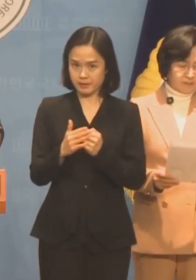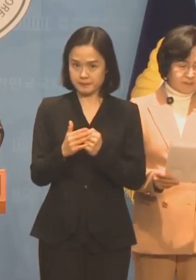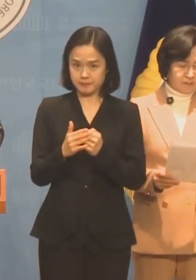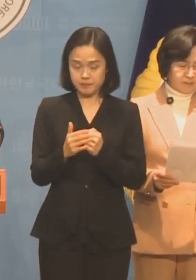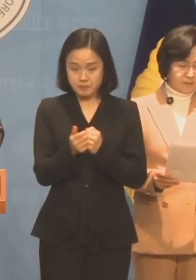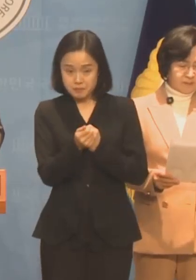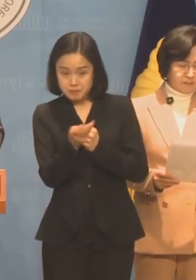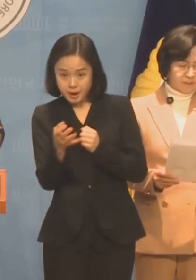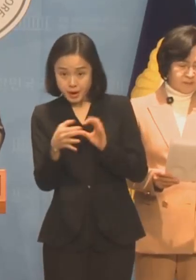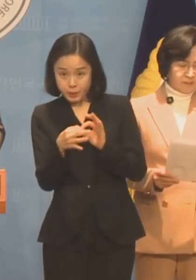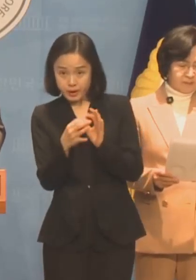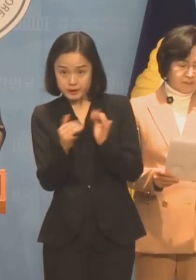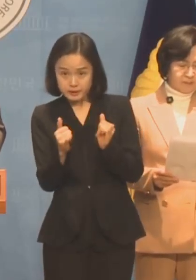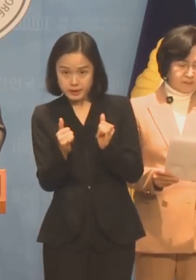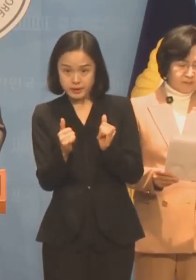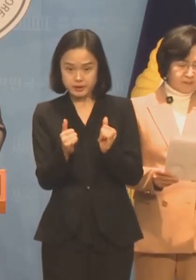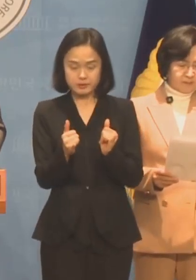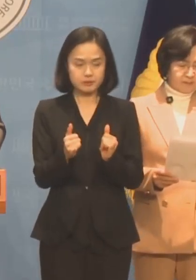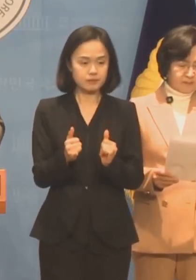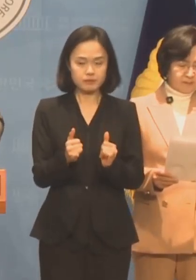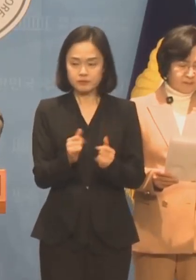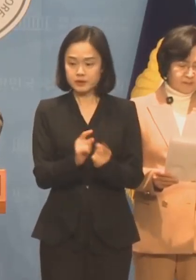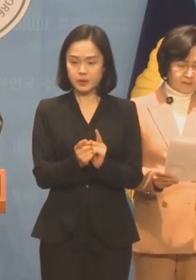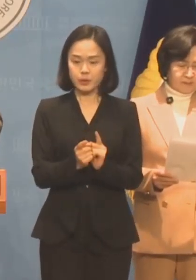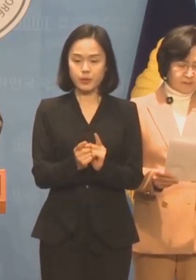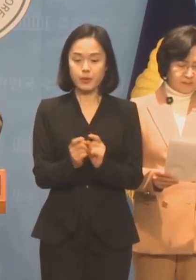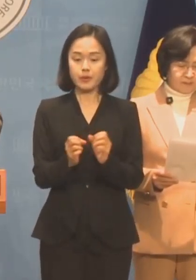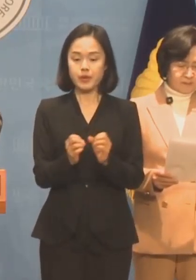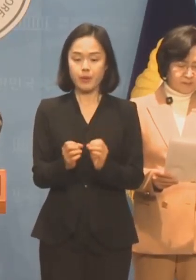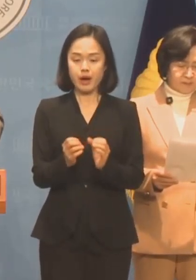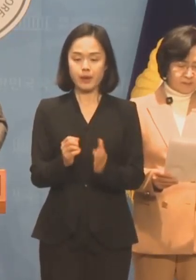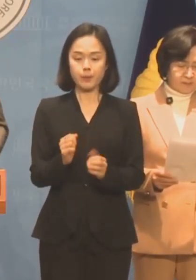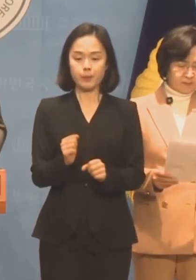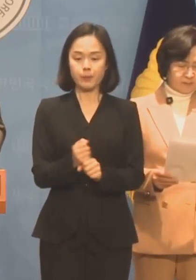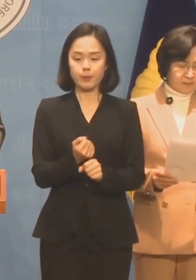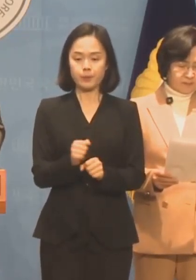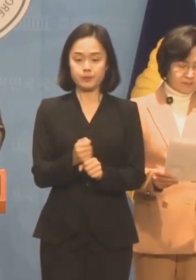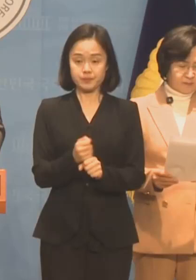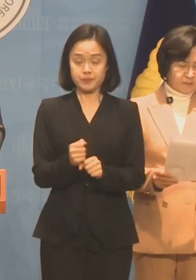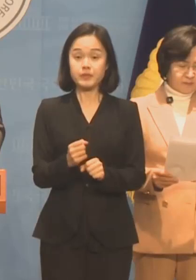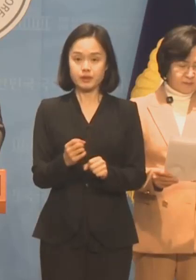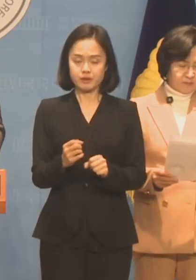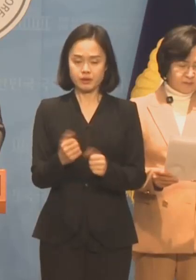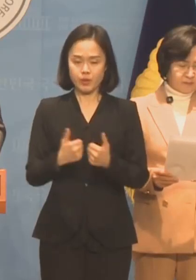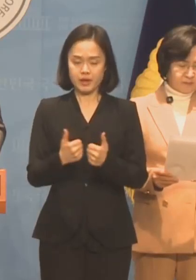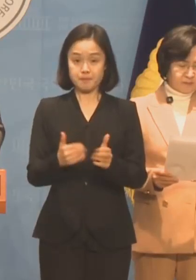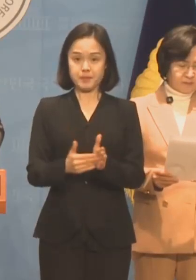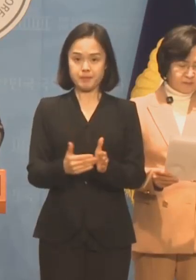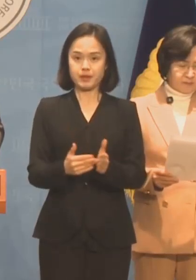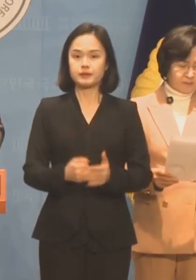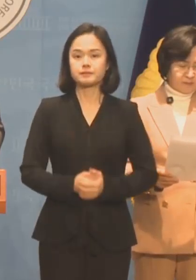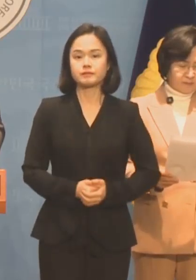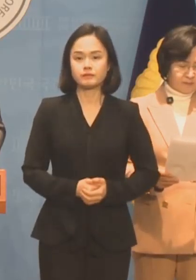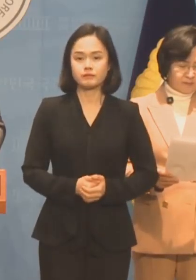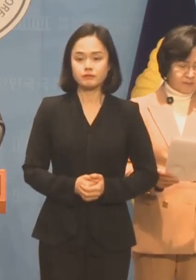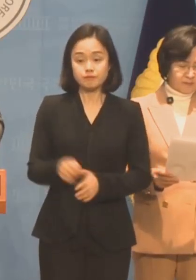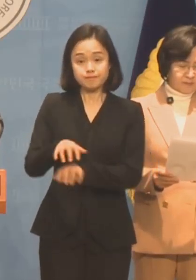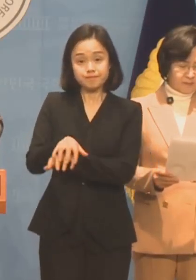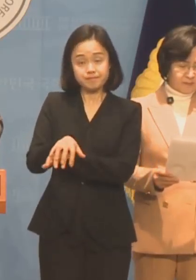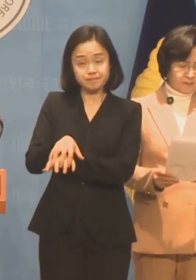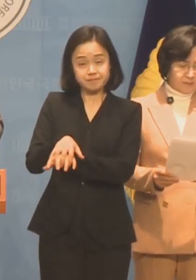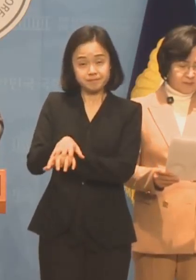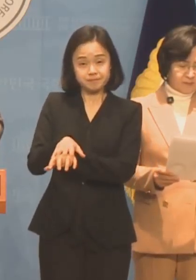수기로 작성된 문건을 보고받는 형식을 취했습니다. 수호신 TF는